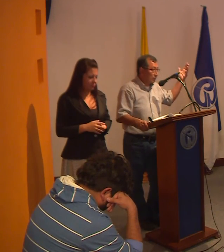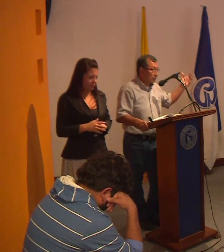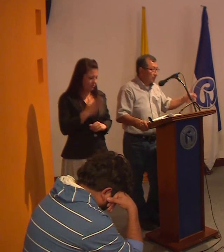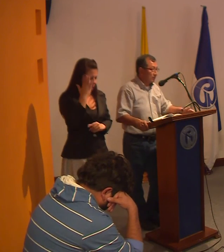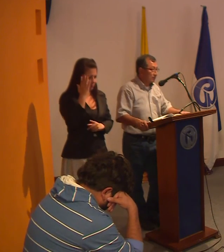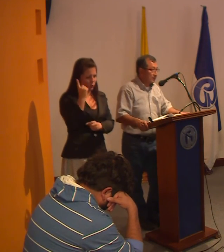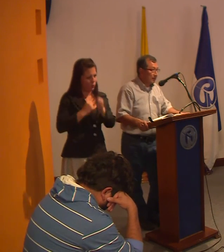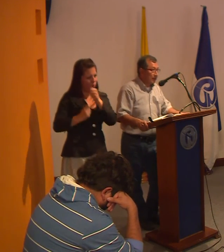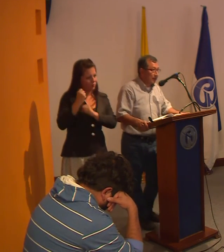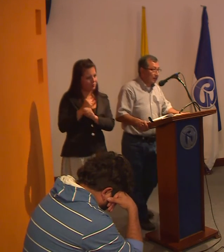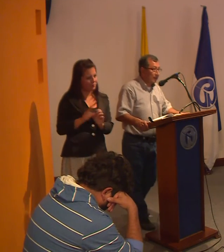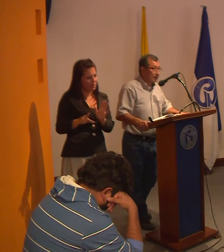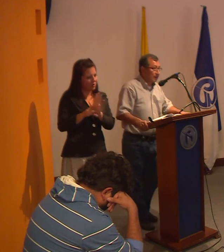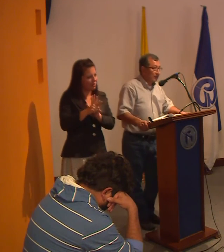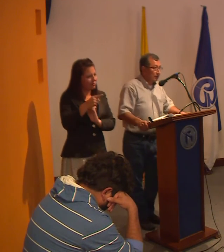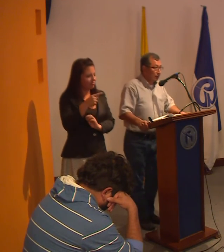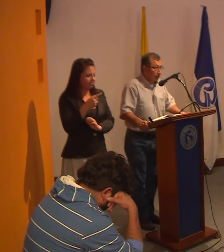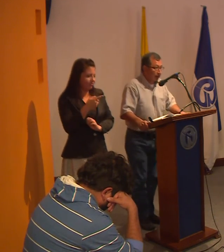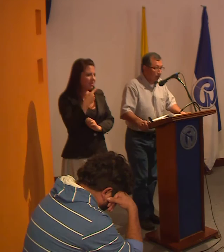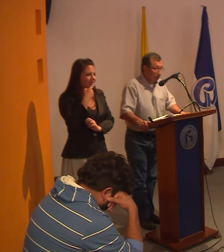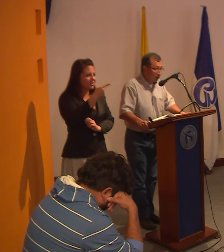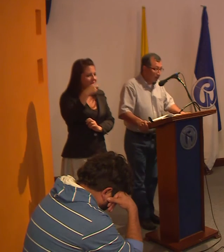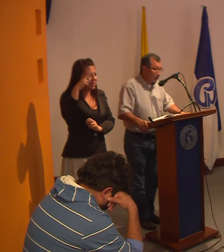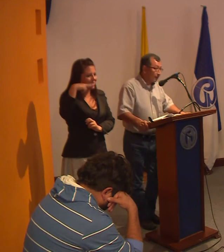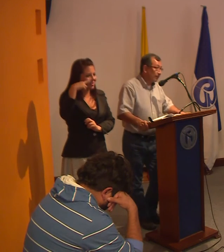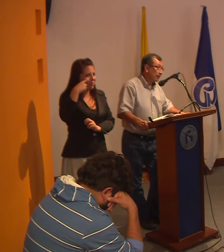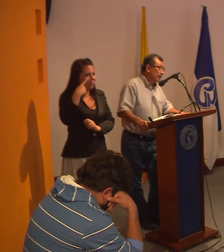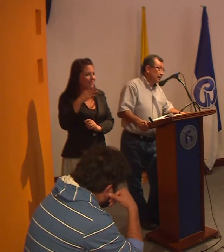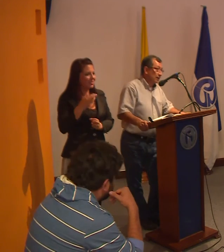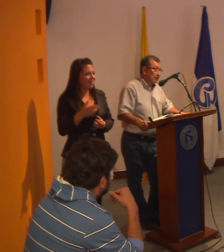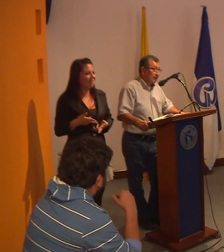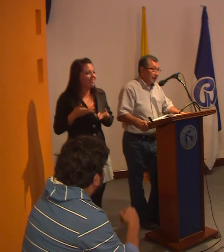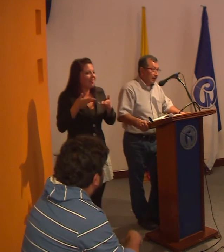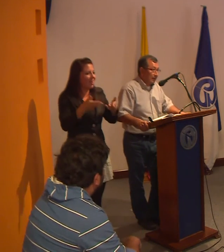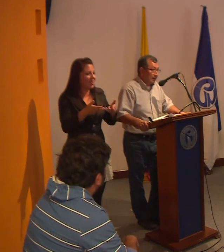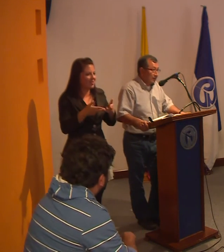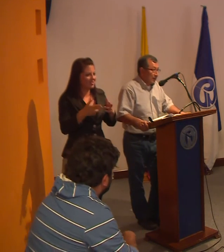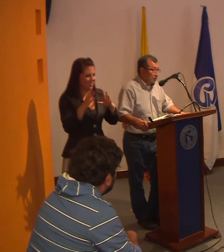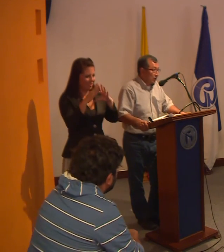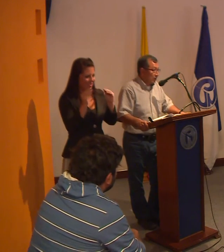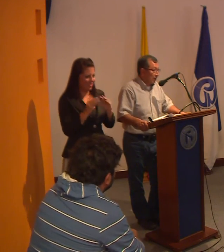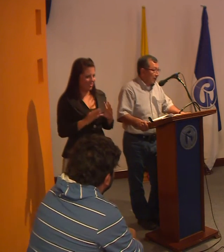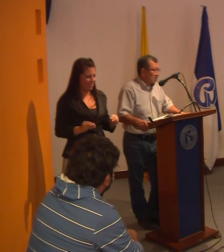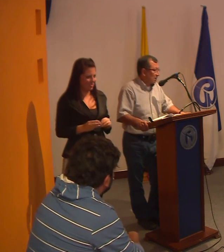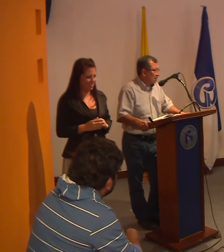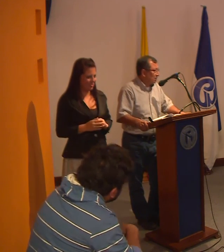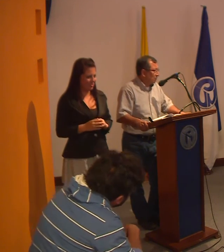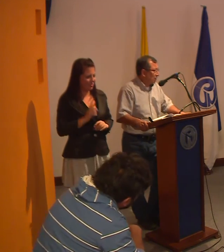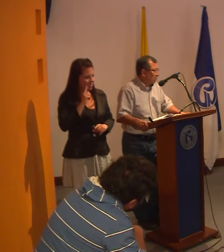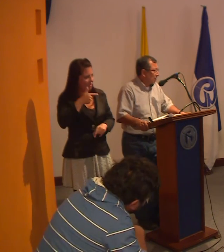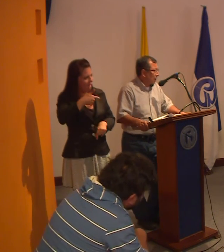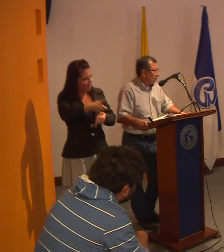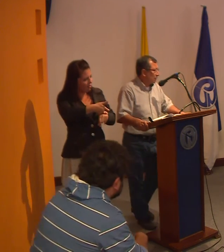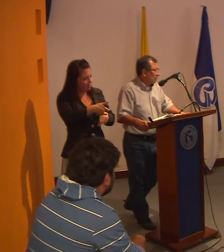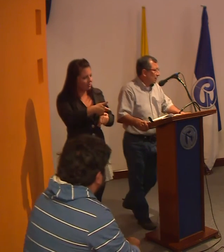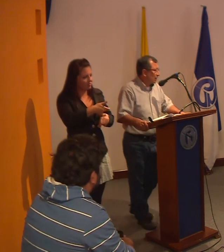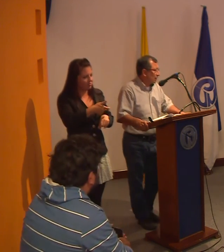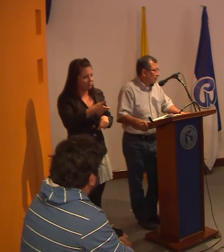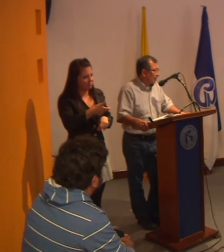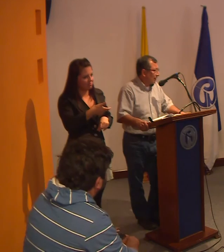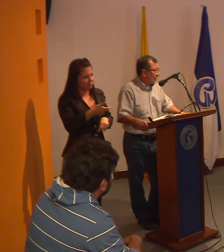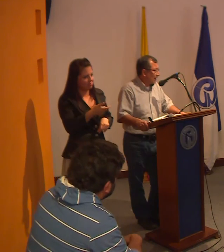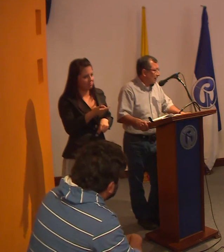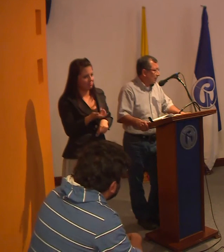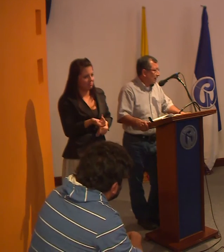hace un año, decía Renan que los regalos de Navidad de inspección y vigilancia pueden en cualquier momento en que no